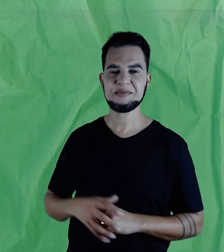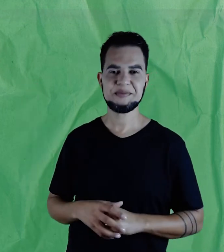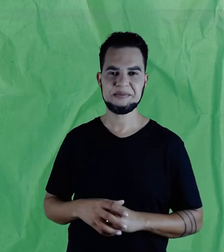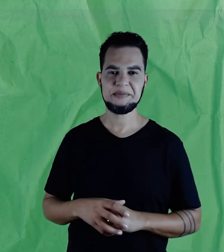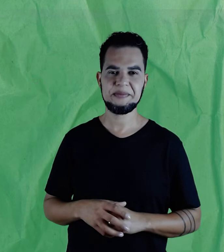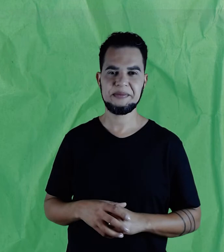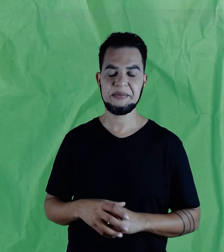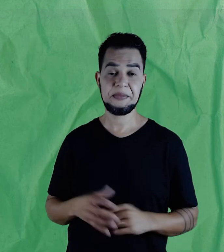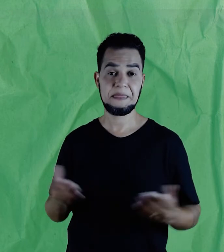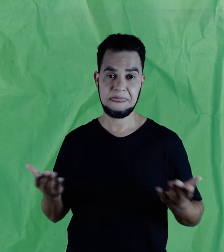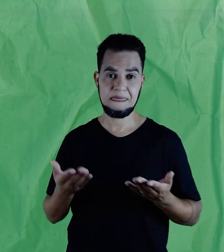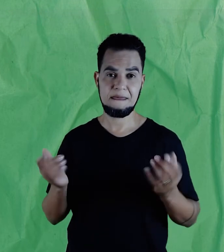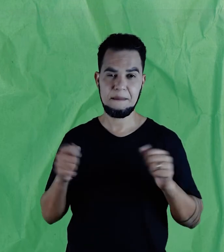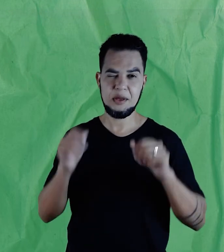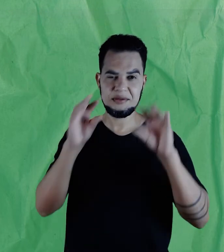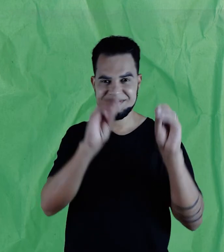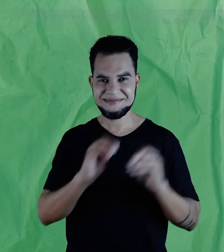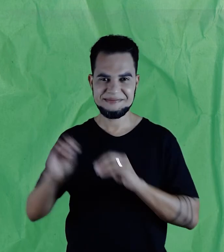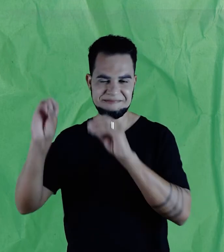eu posso vir importá-lo